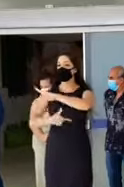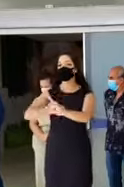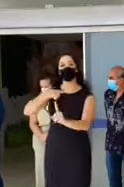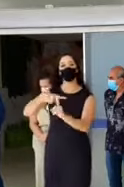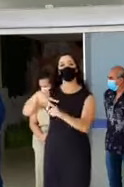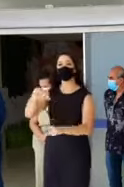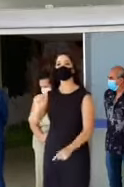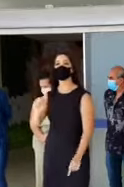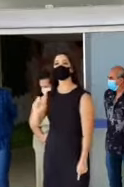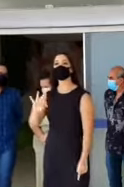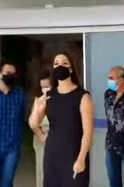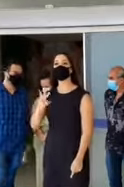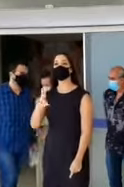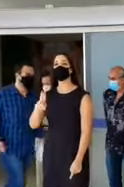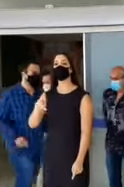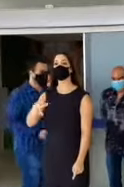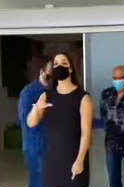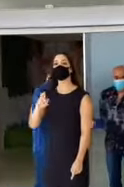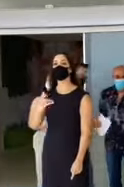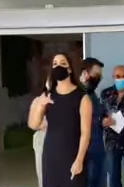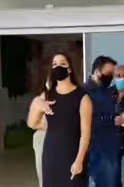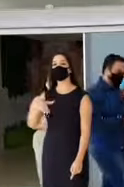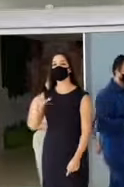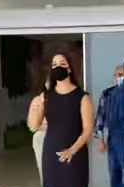Terra, Arthur Guilherme.